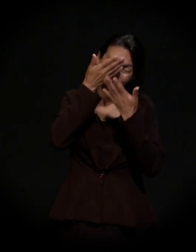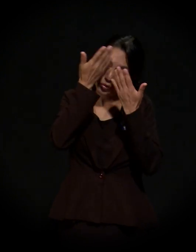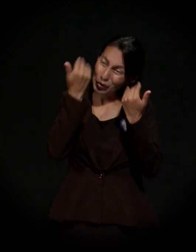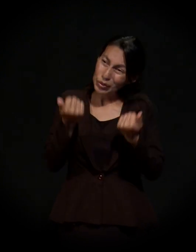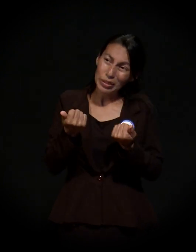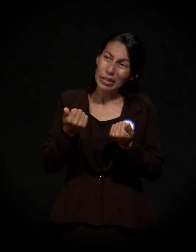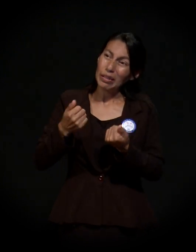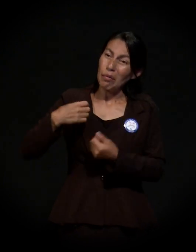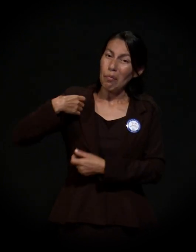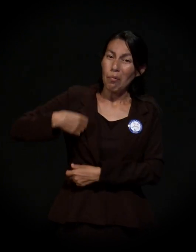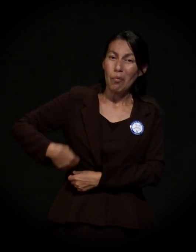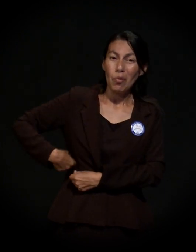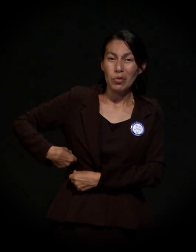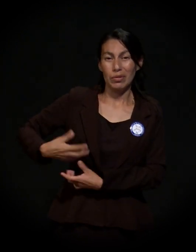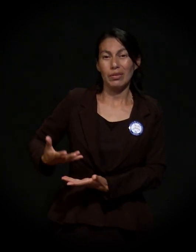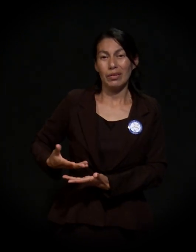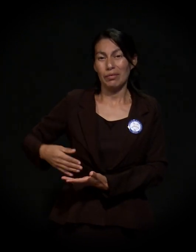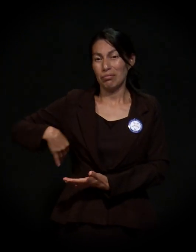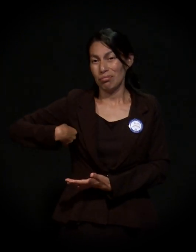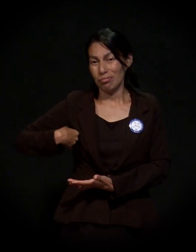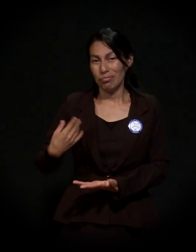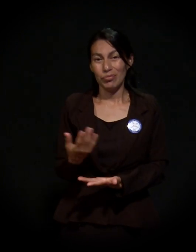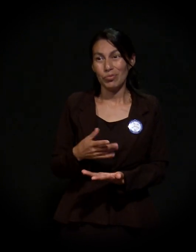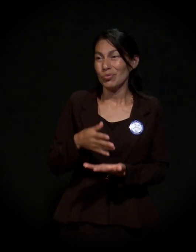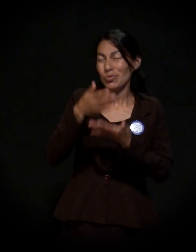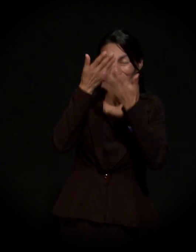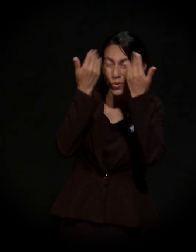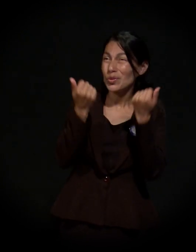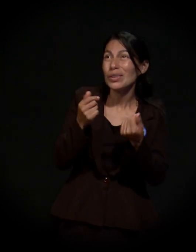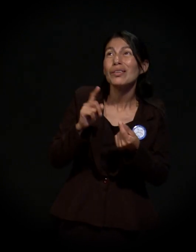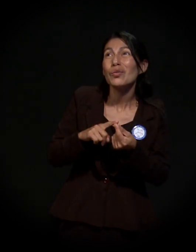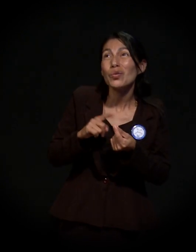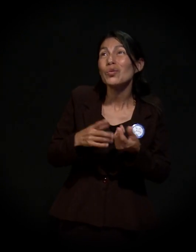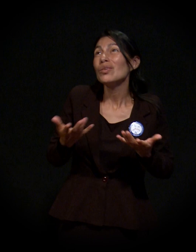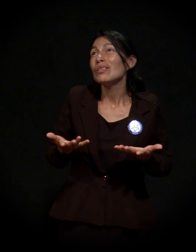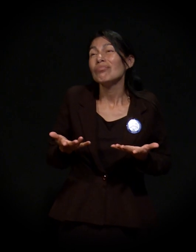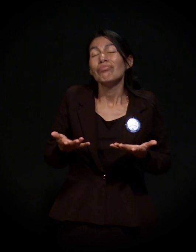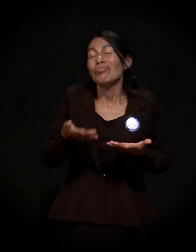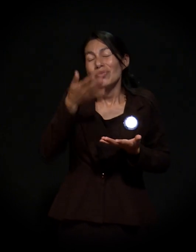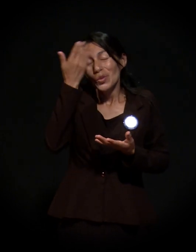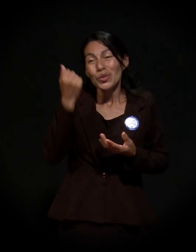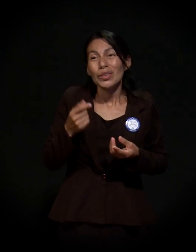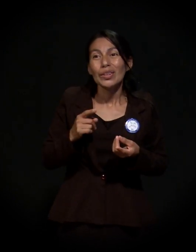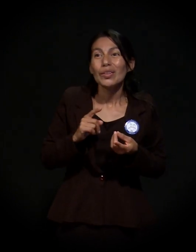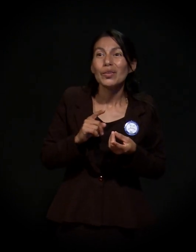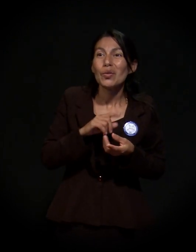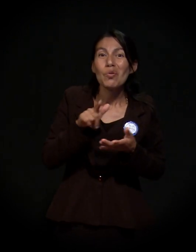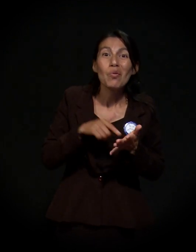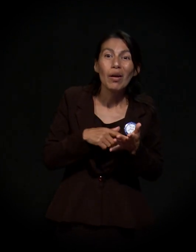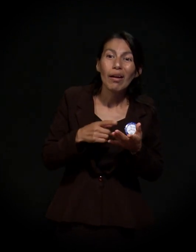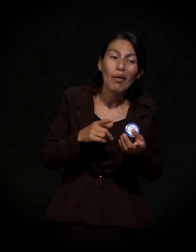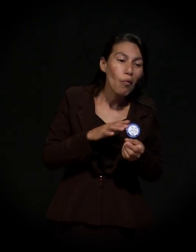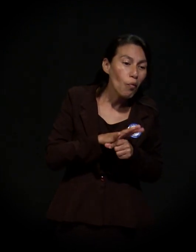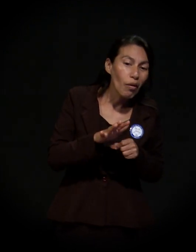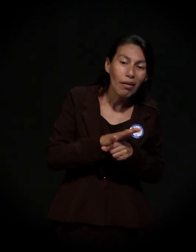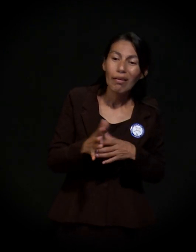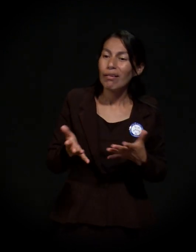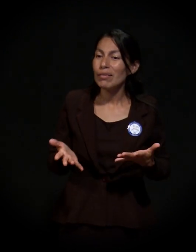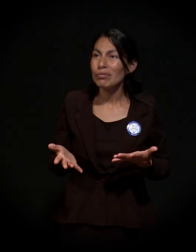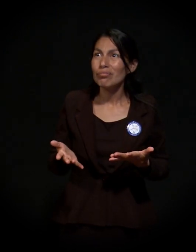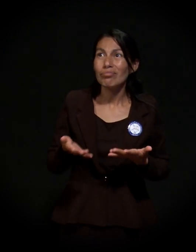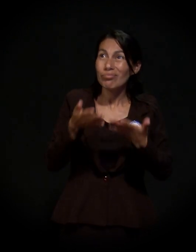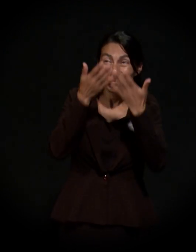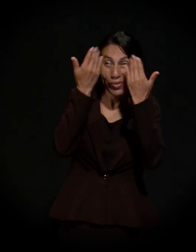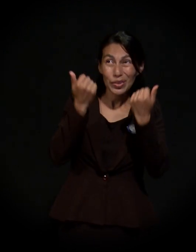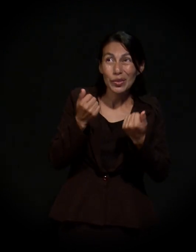sé dónde dejé la bolsa. No sé, la verdad no lo sé. Y tú sabes que ahí está